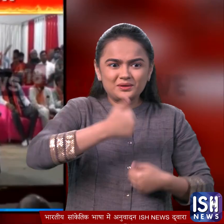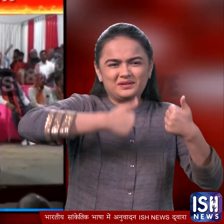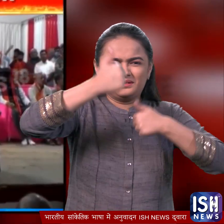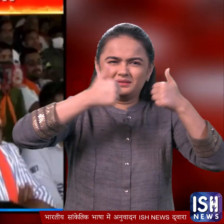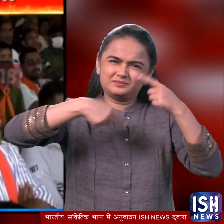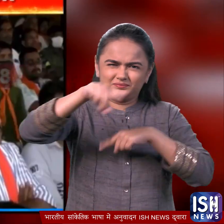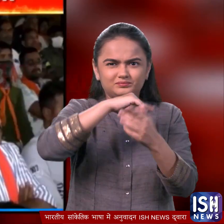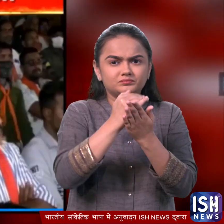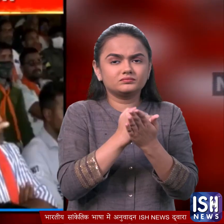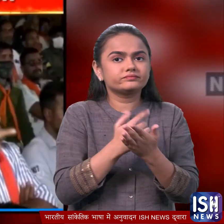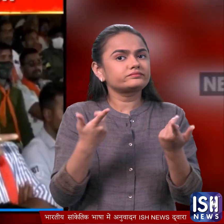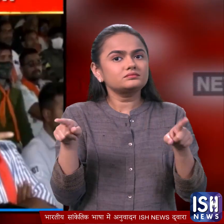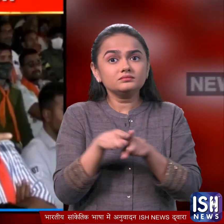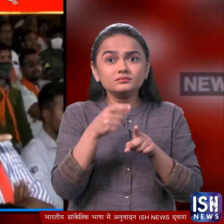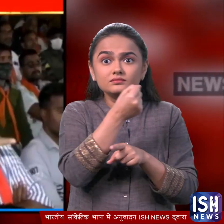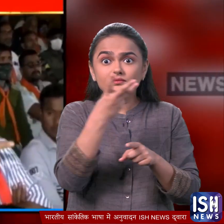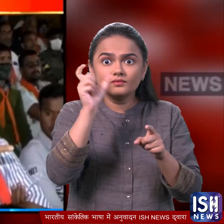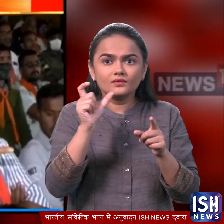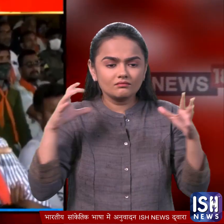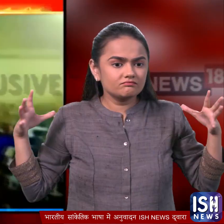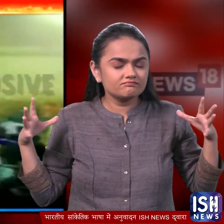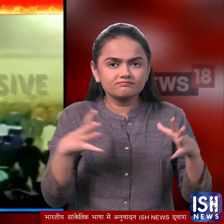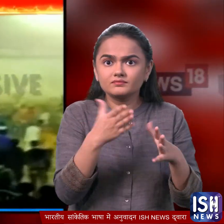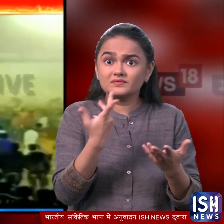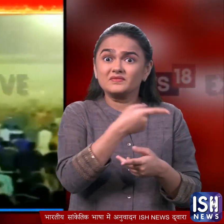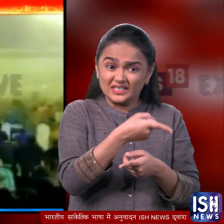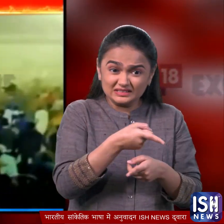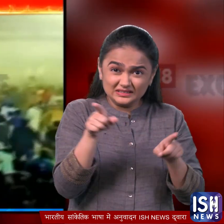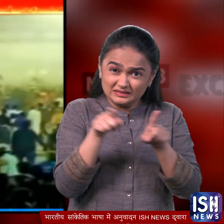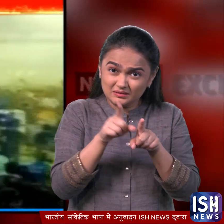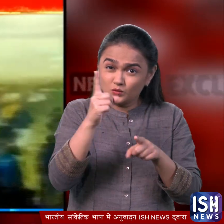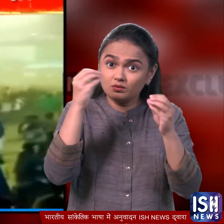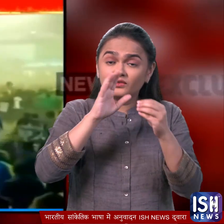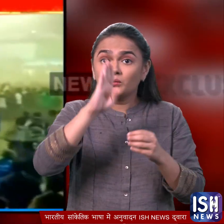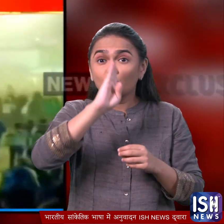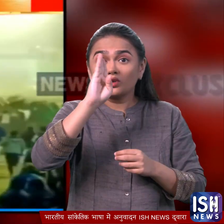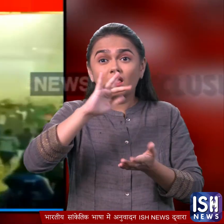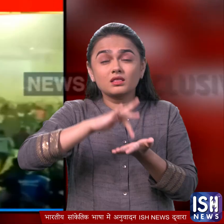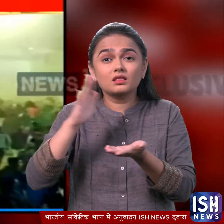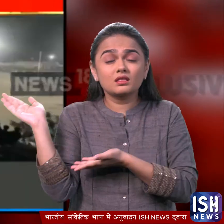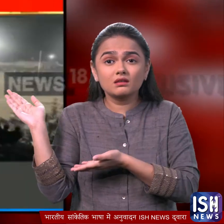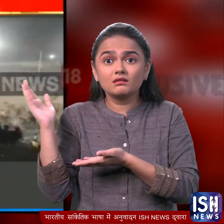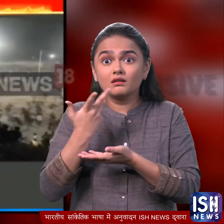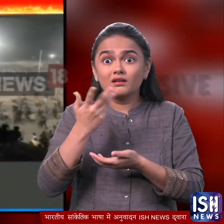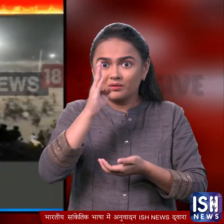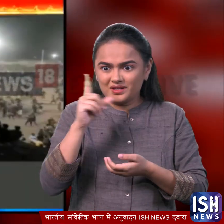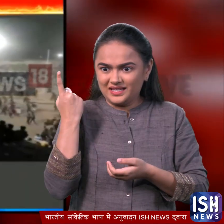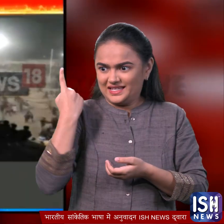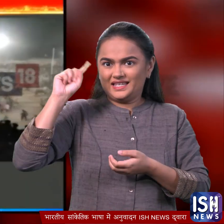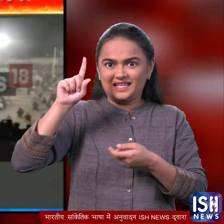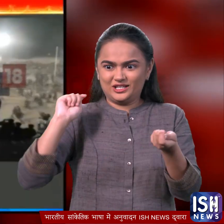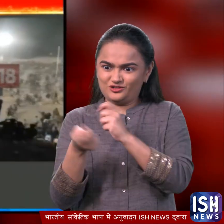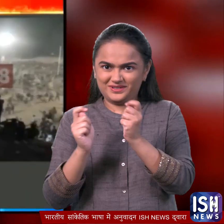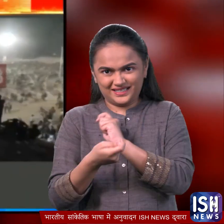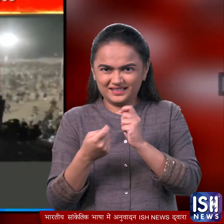एक कार्यक्रम रखा गया, लेकिन वहां भी एक साथ कई लोग दिखाई दिए। इस बीच एक और चौंकाने वाली तस्वीर बोटाद से सामने आई। वहां एक दिन पहले